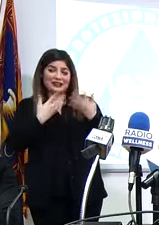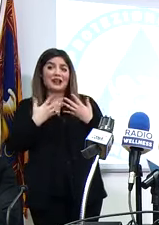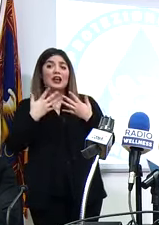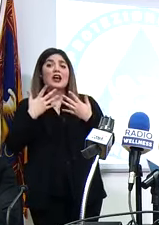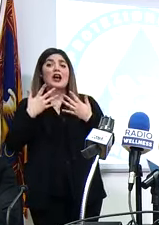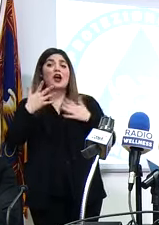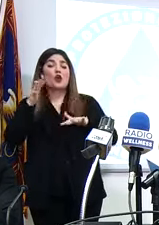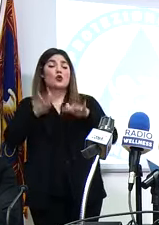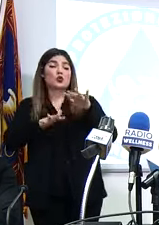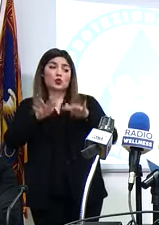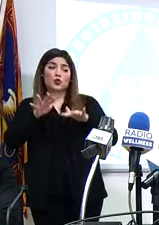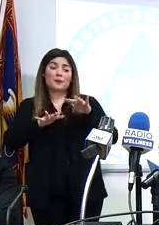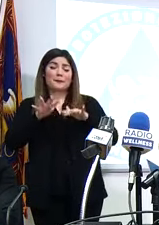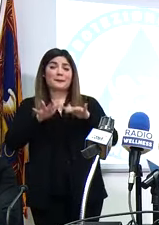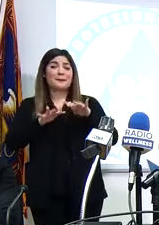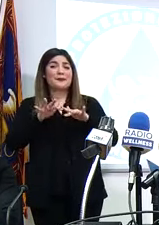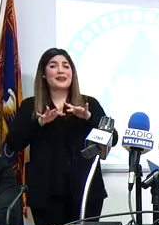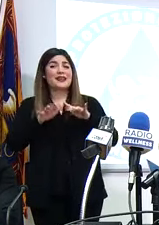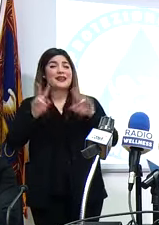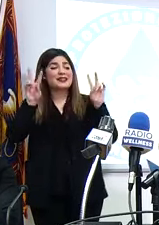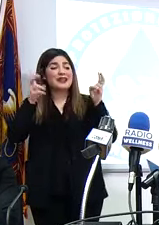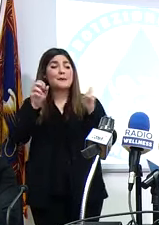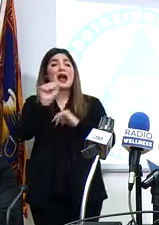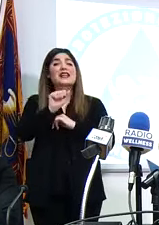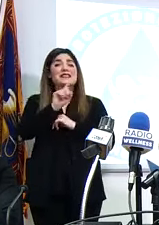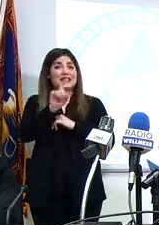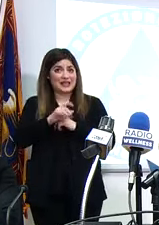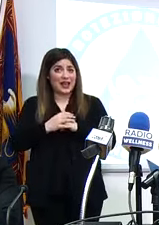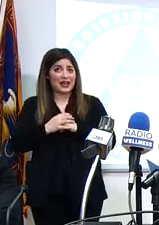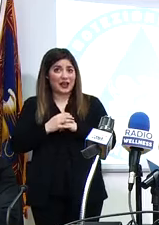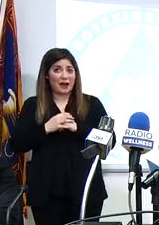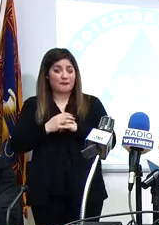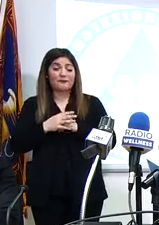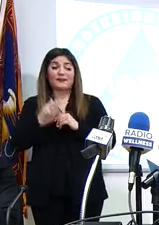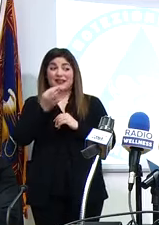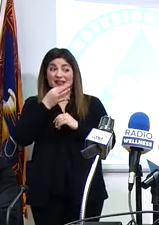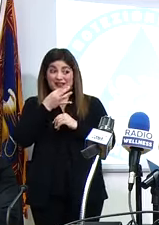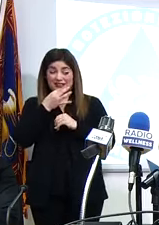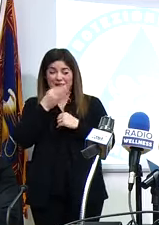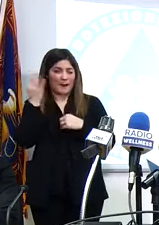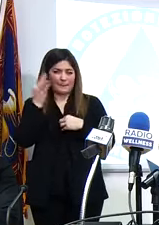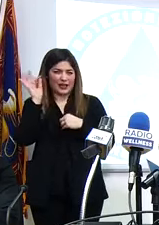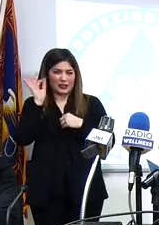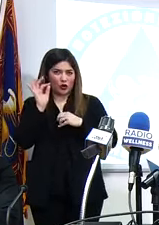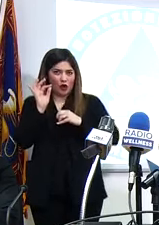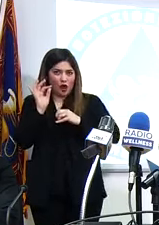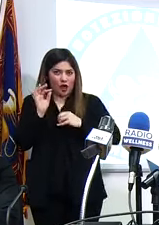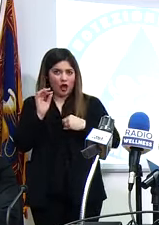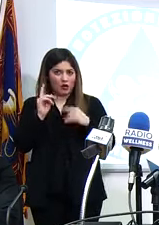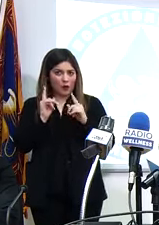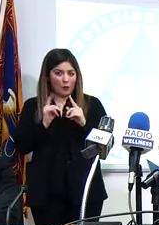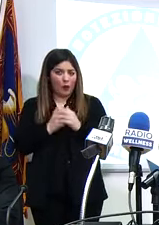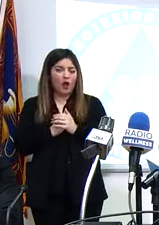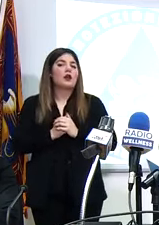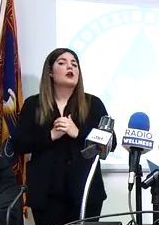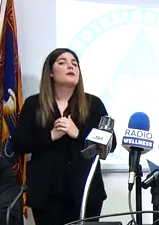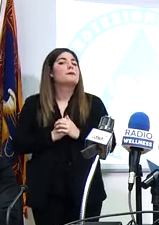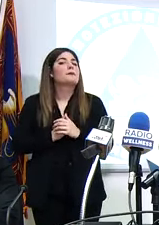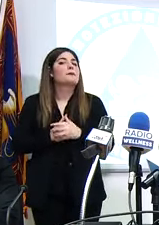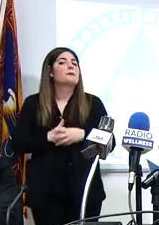anticipato anche il Presidente, peraltro, su AstraZeneca. E cioè, in particolare, se effettivamente